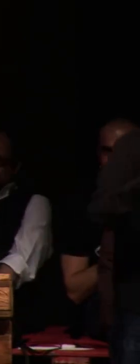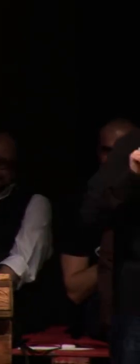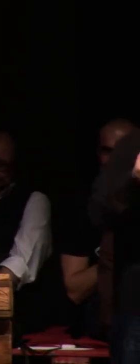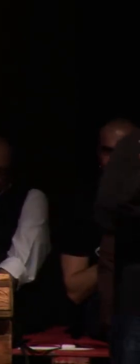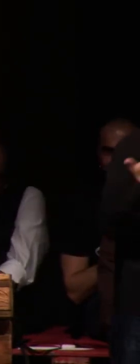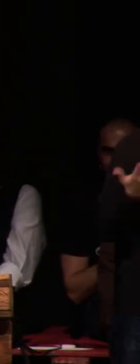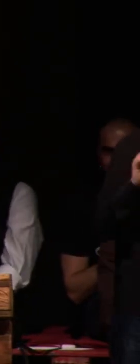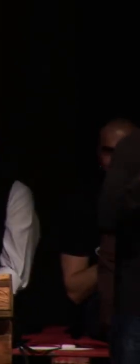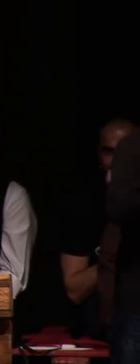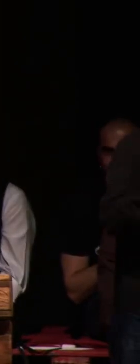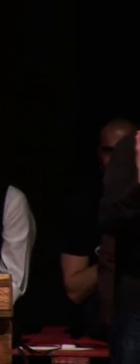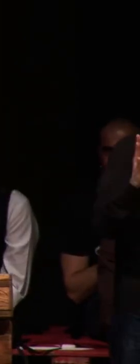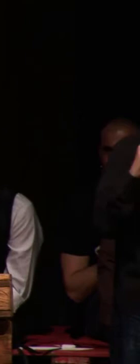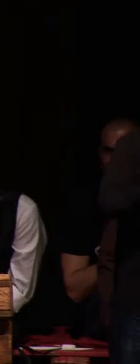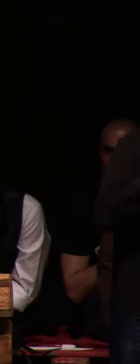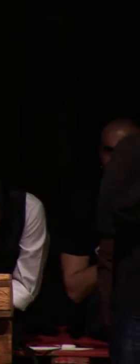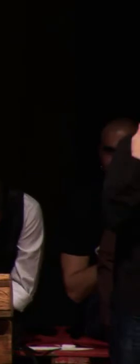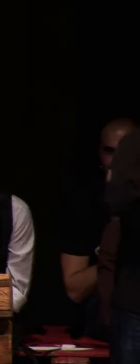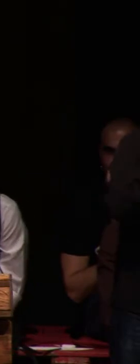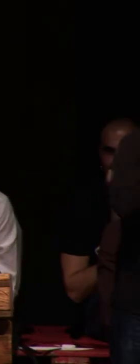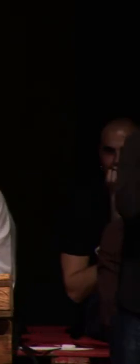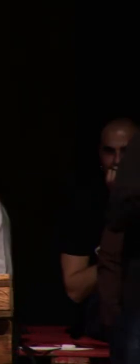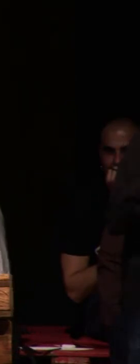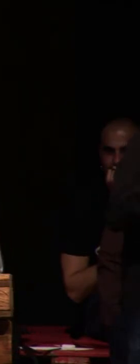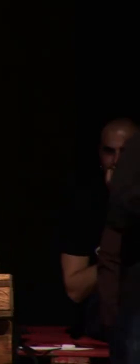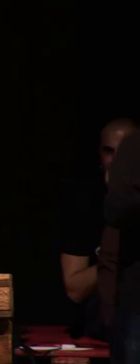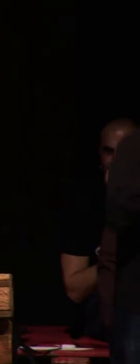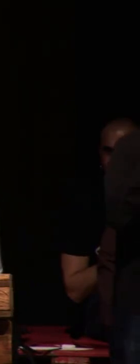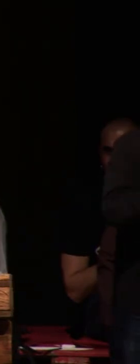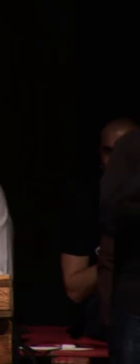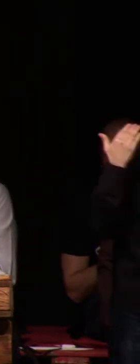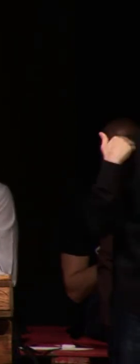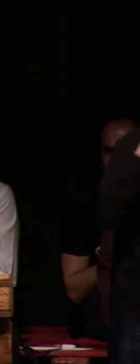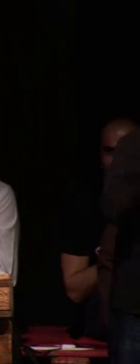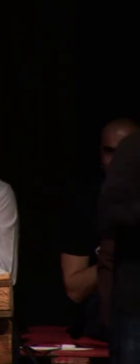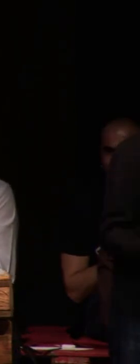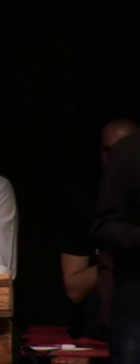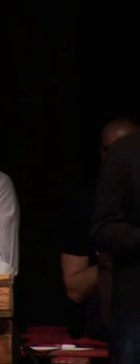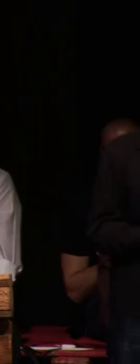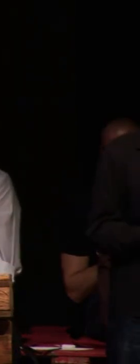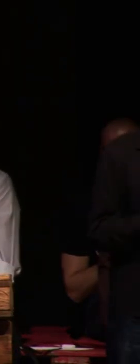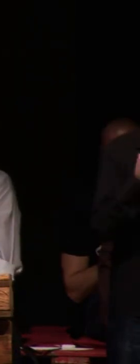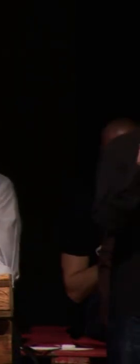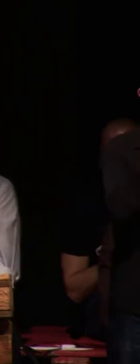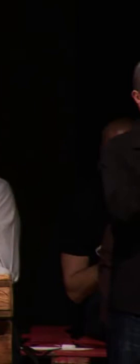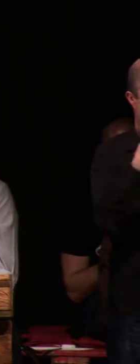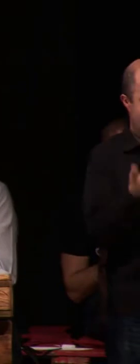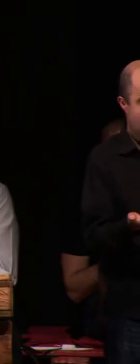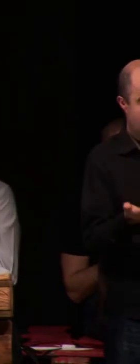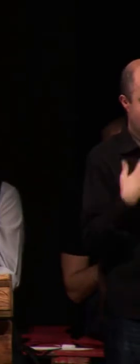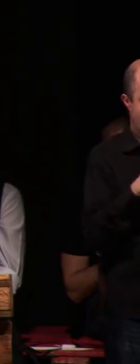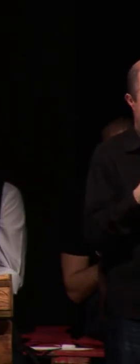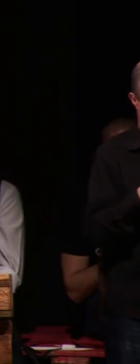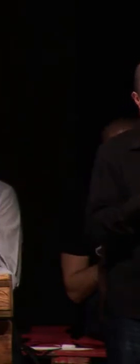del cicle polític i de protestes socioeconòmiques que hem viscut en els darrers anys. Des d'aquesta perspectiva, i per